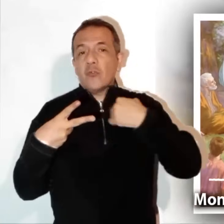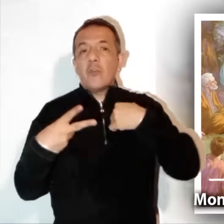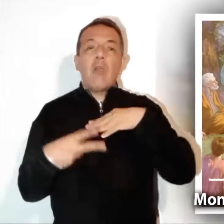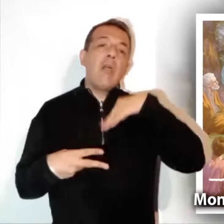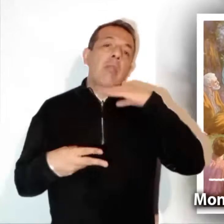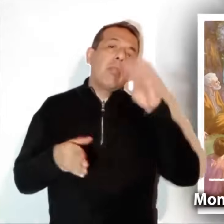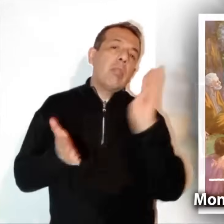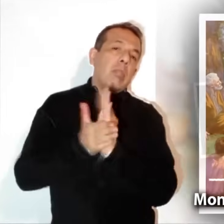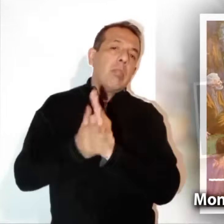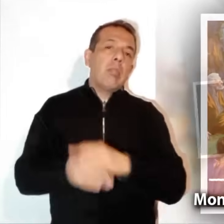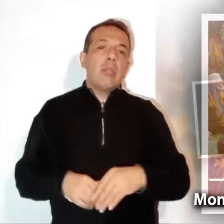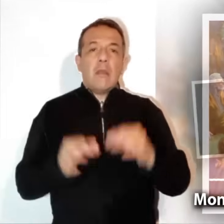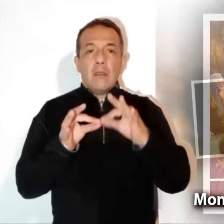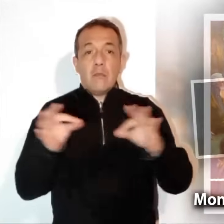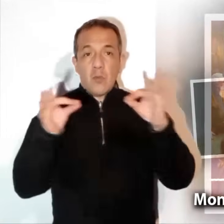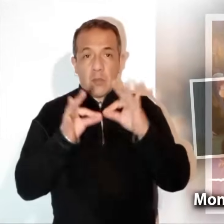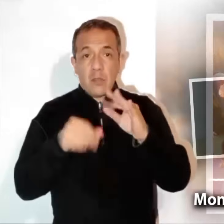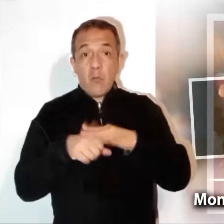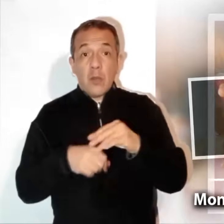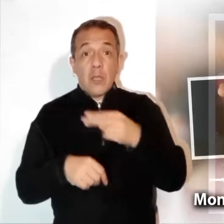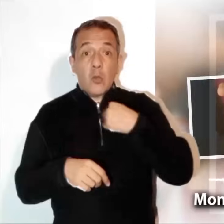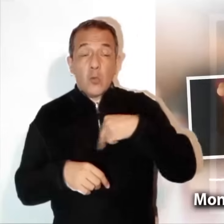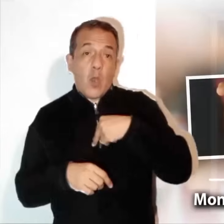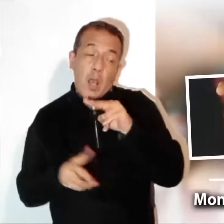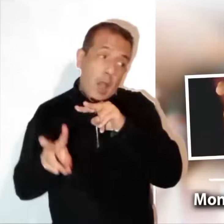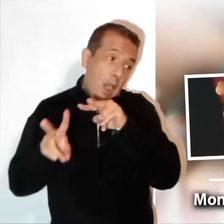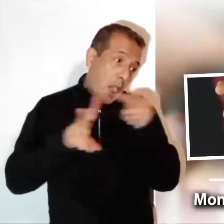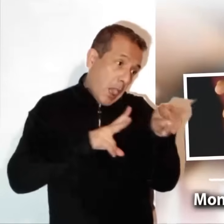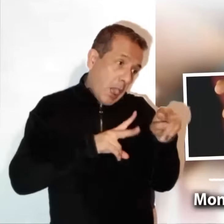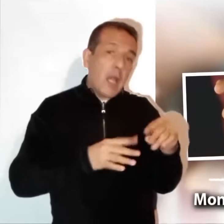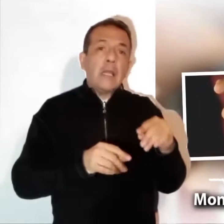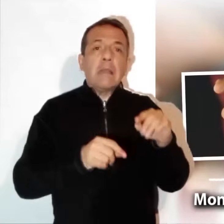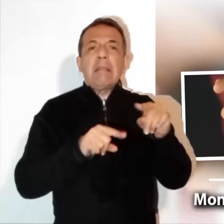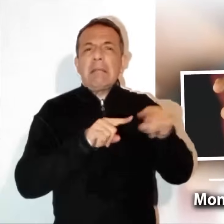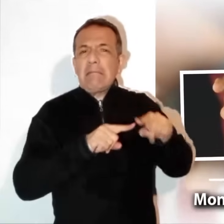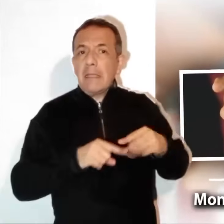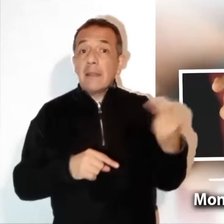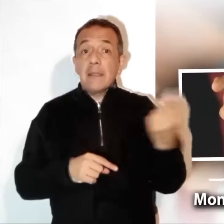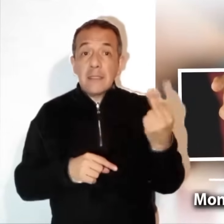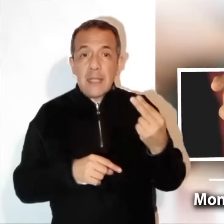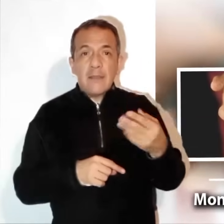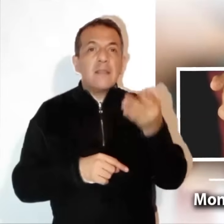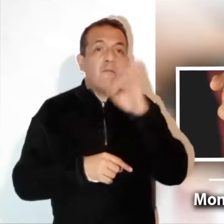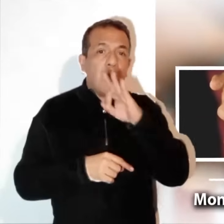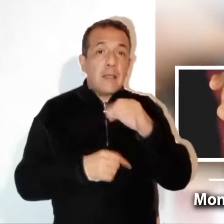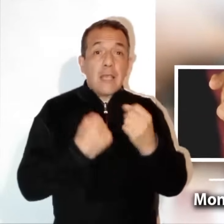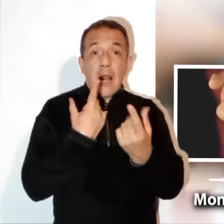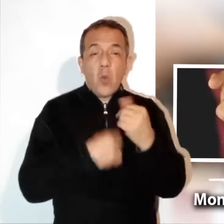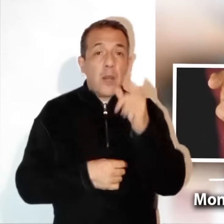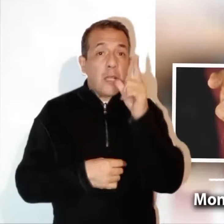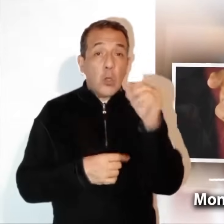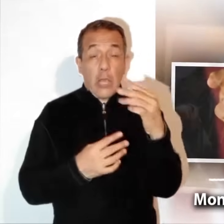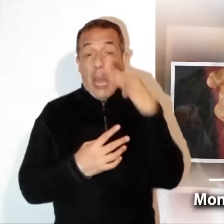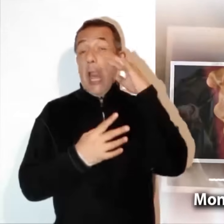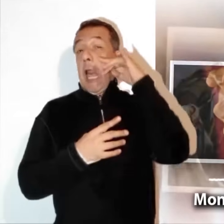necesidades artificiales y de tantas luces que encandilan. La sal es básica para los